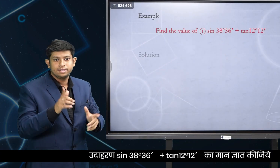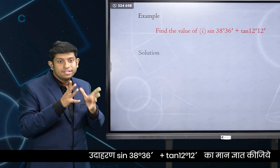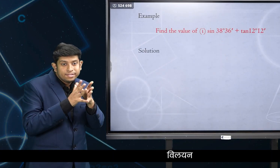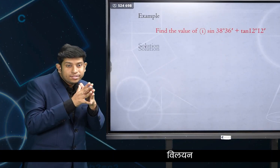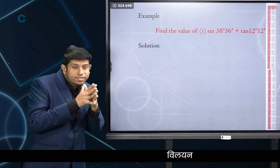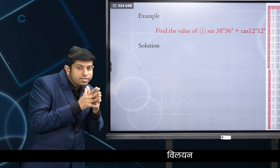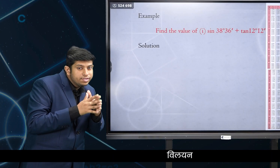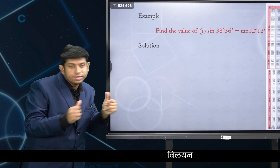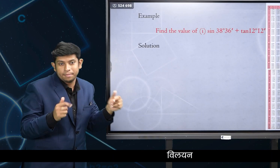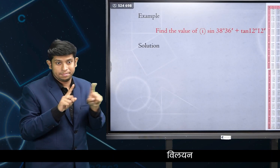विलयन